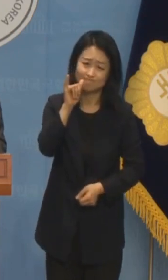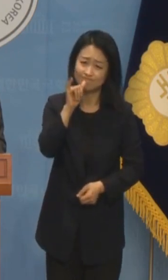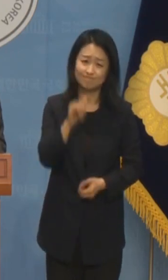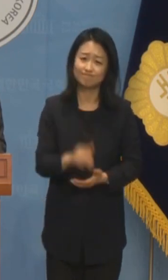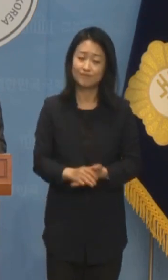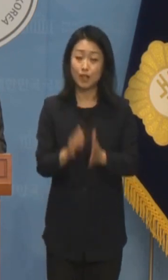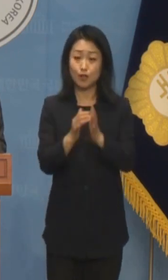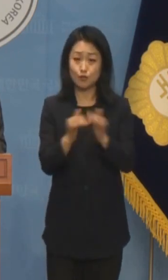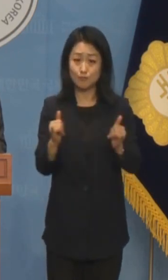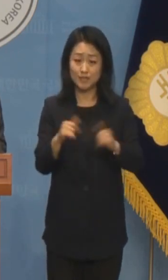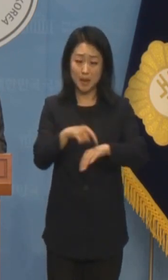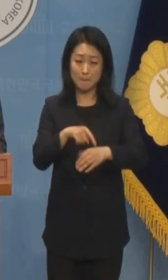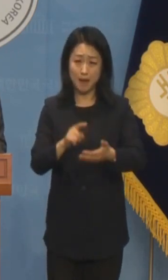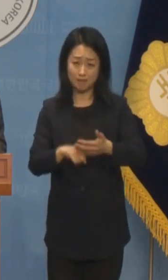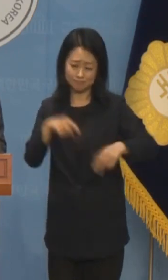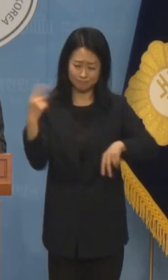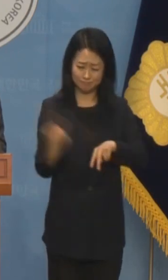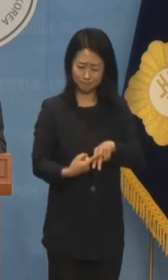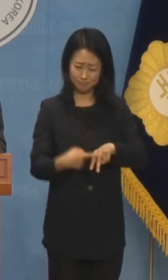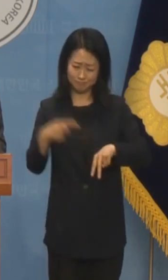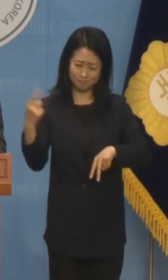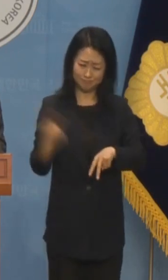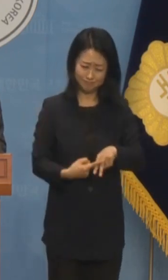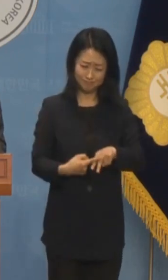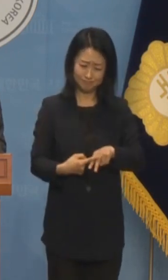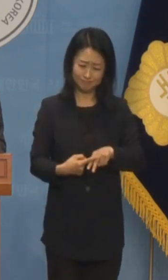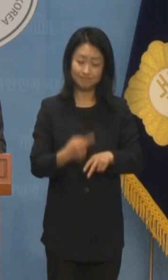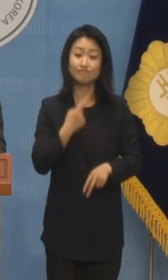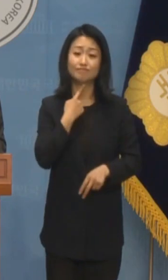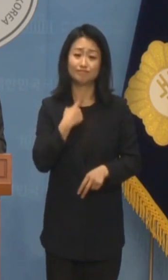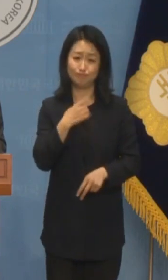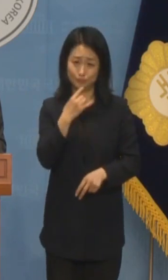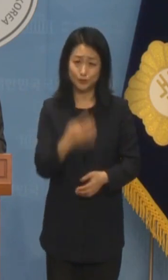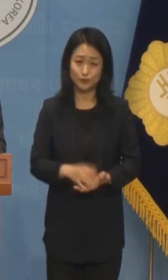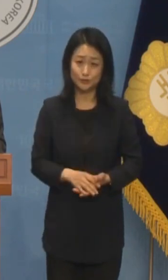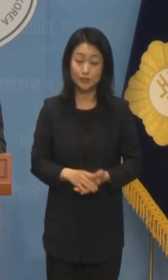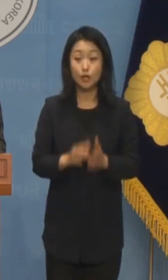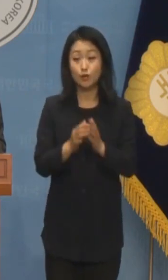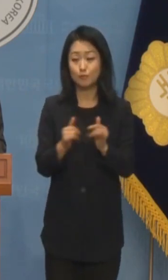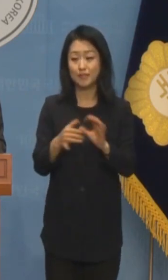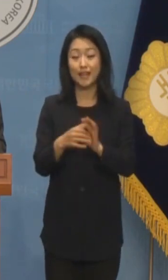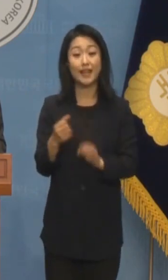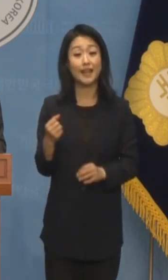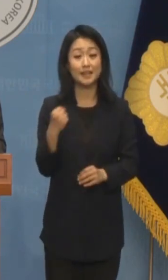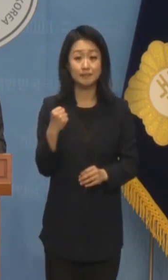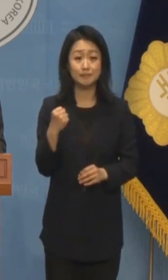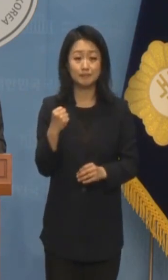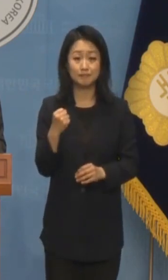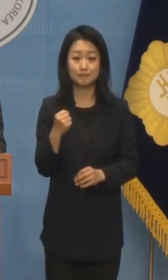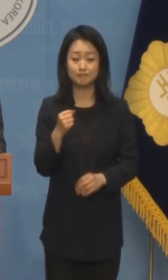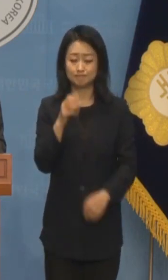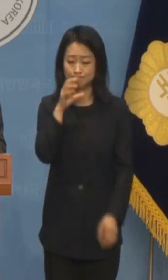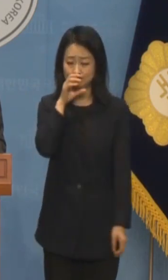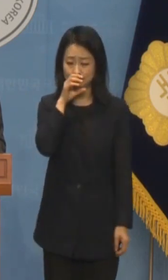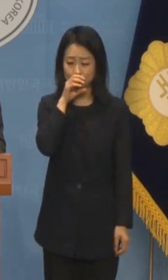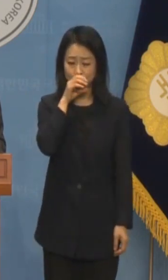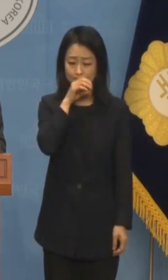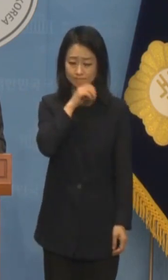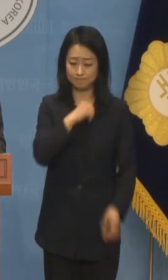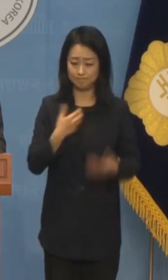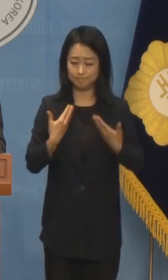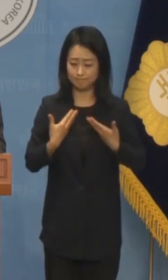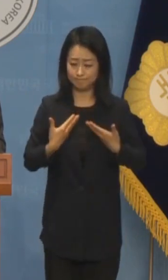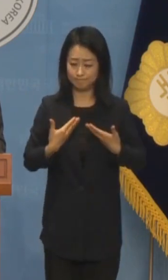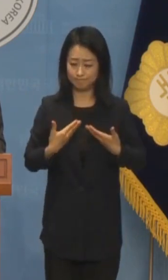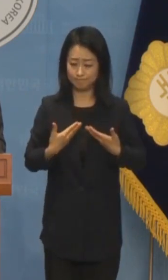국민의 매서운 민심의 회초리를 막기만 했을 뿐입니다. 우리 국민의힘은 목소리조차 없이 고요합니다.